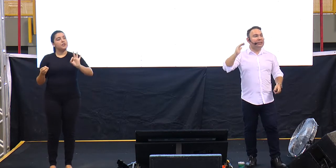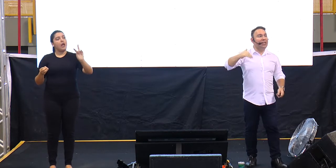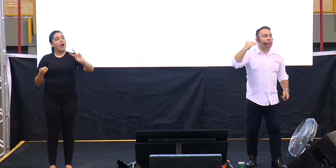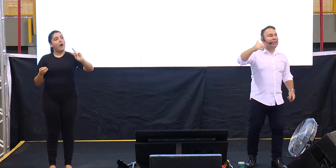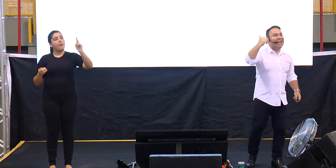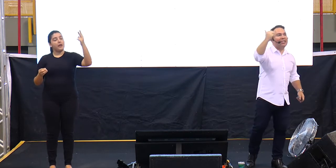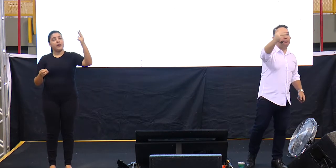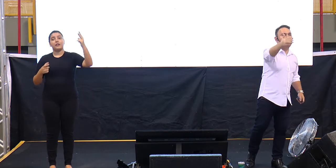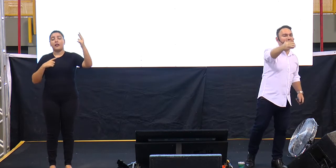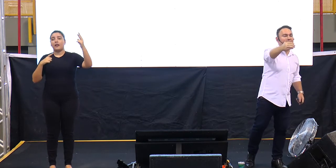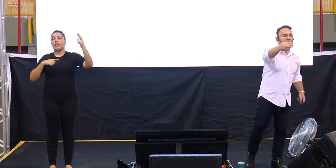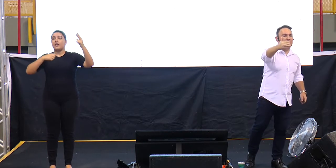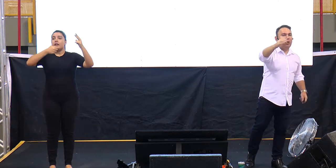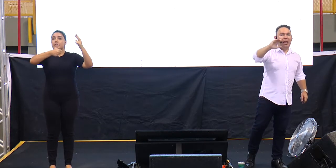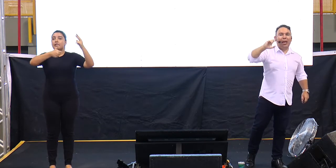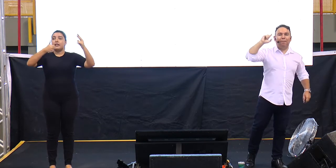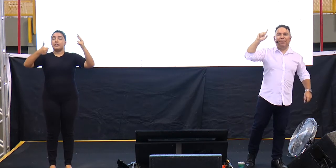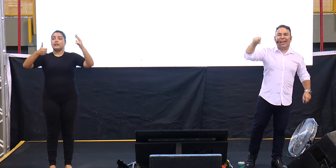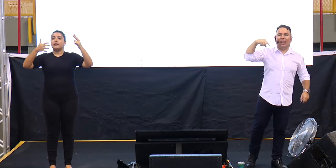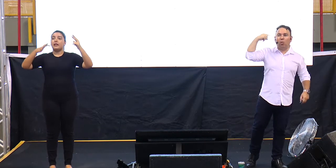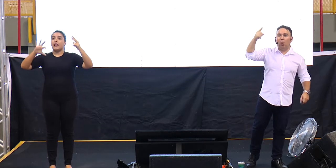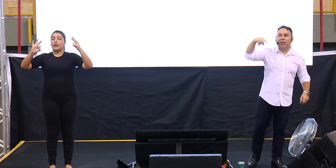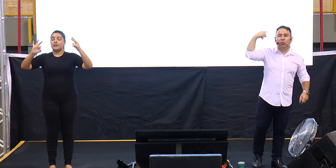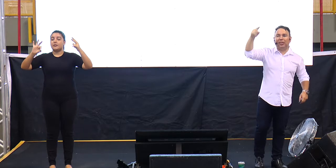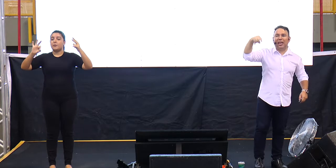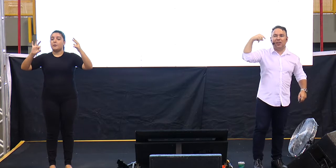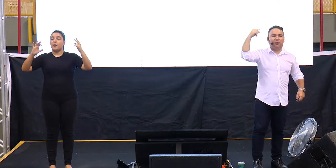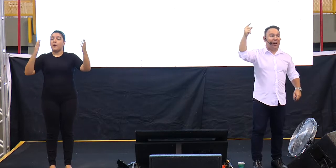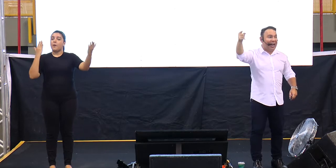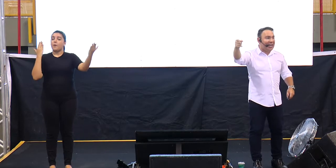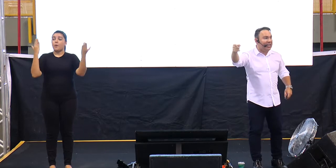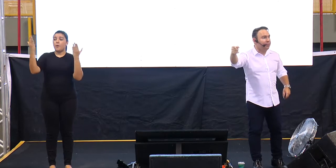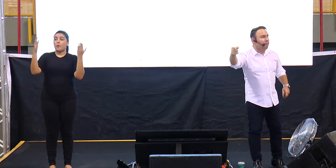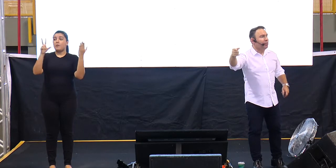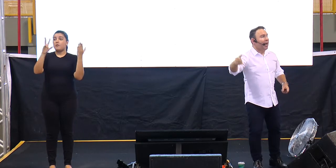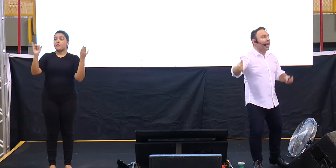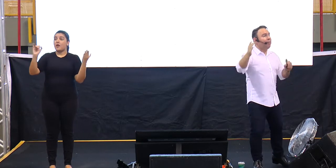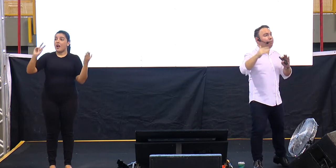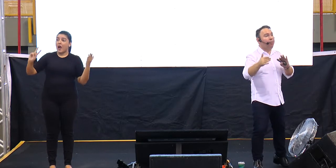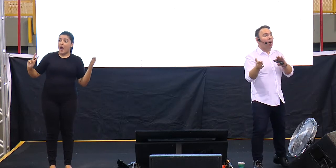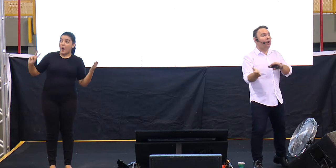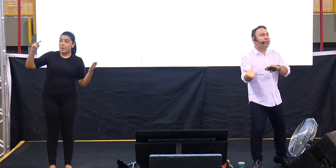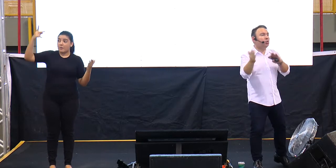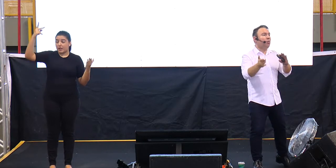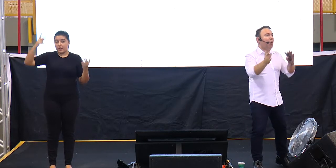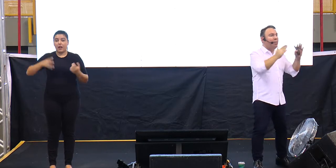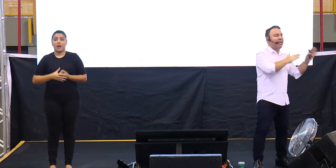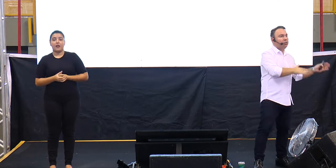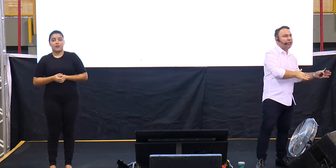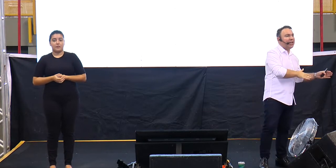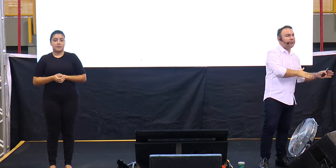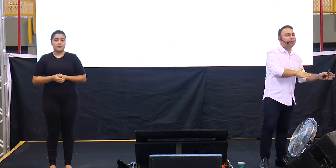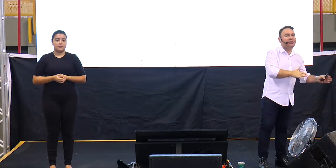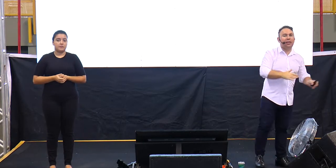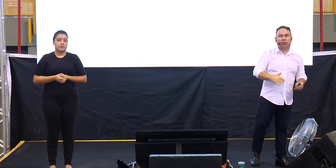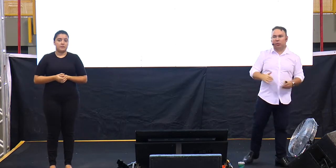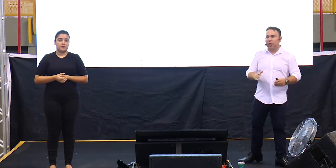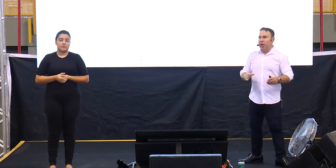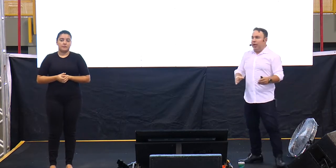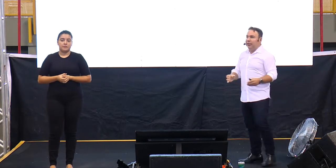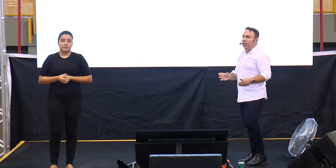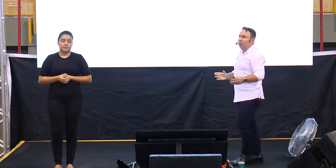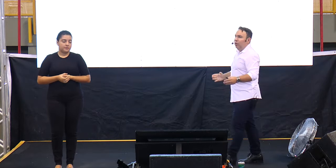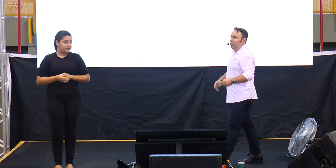e 110% é para quanto que ele vai após um aumento de